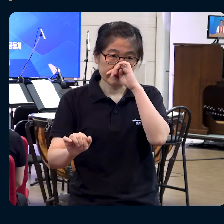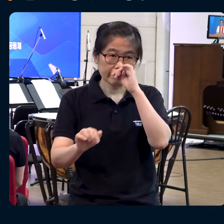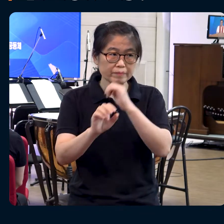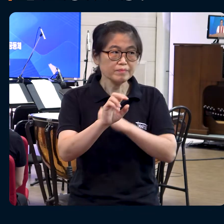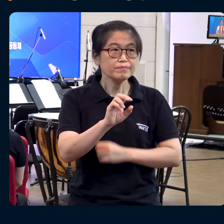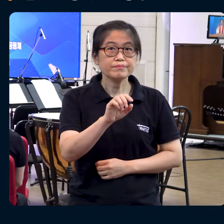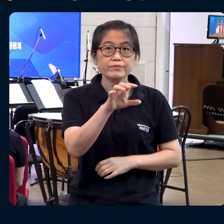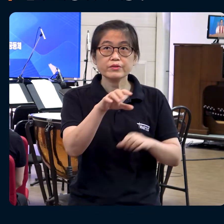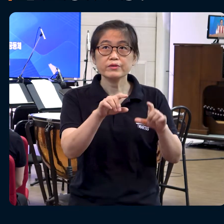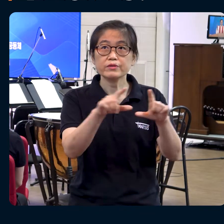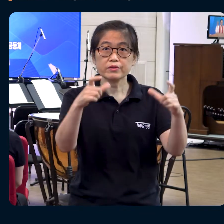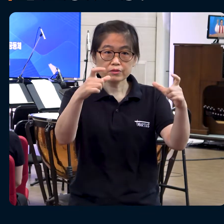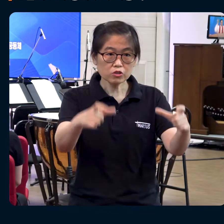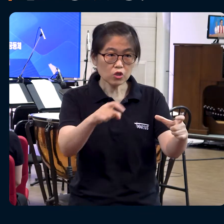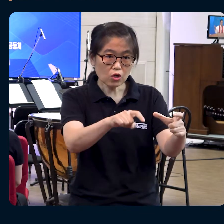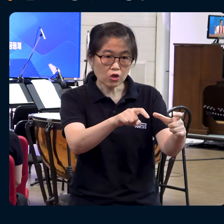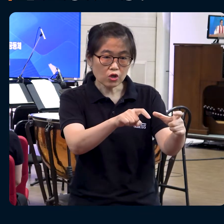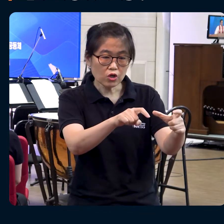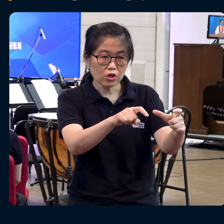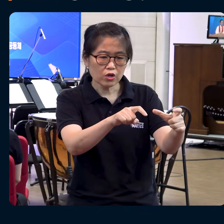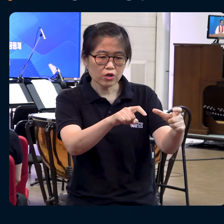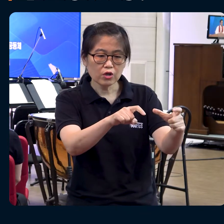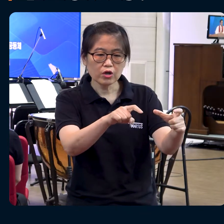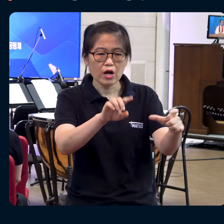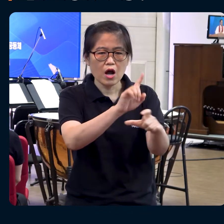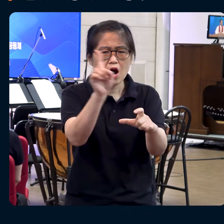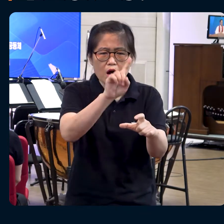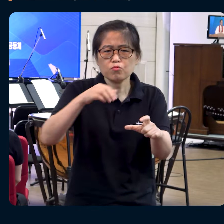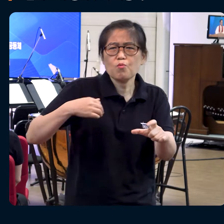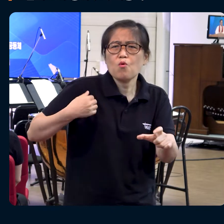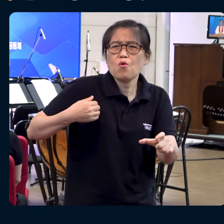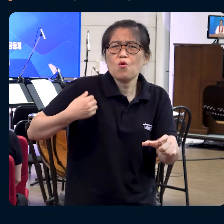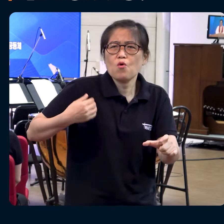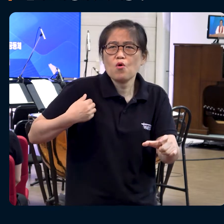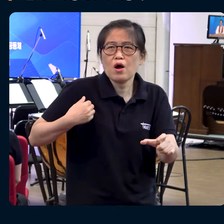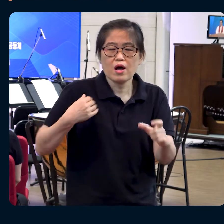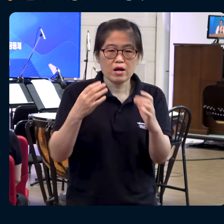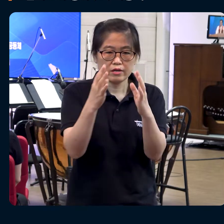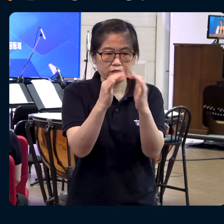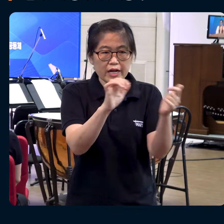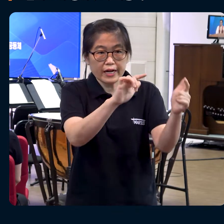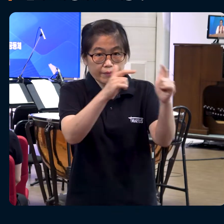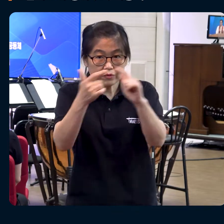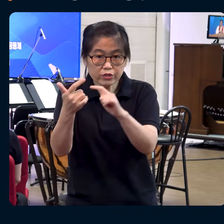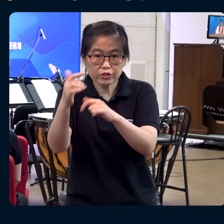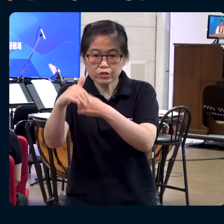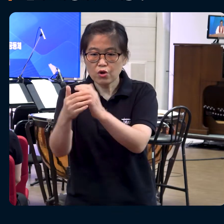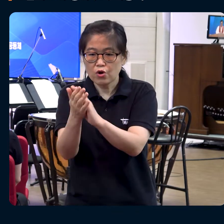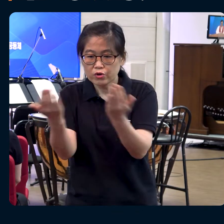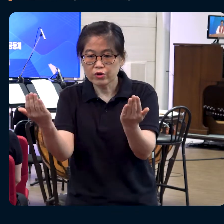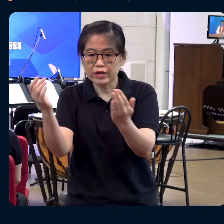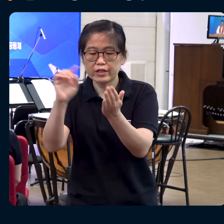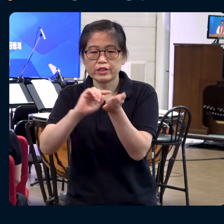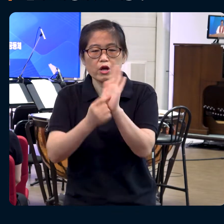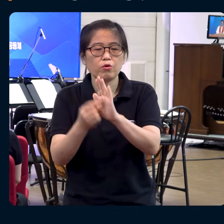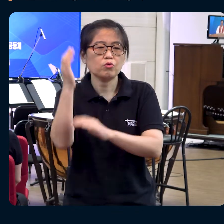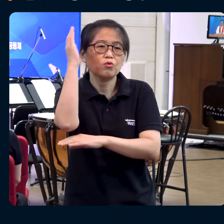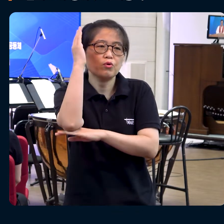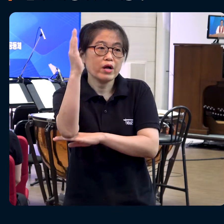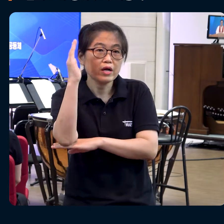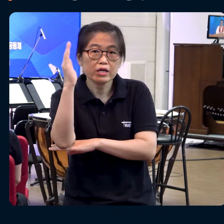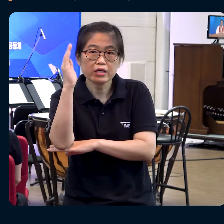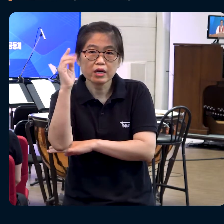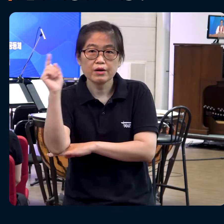메소포타미아 지역이. 그런데 거기에 아무것도 모르기 때문에, 그래서 많은 사람들은 성경에 나오는 그 이야기가